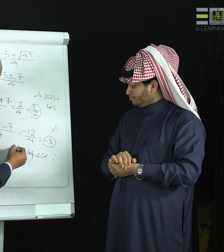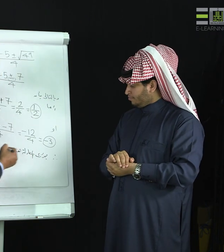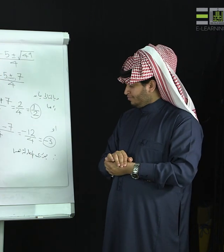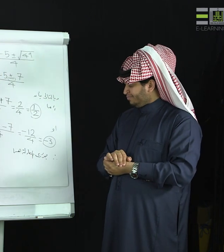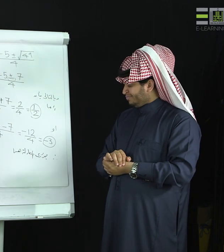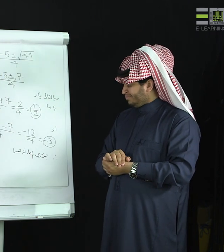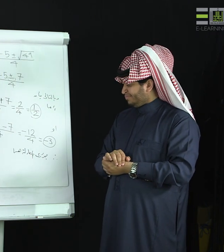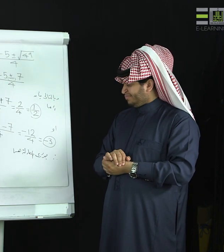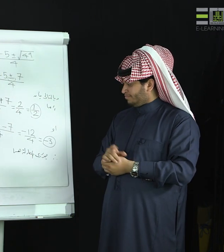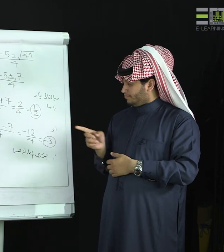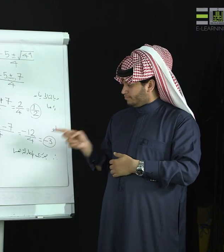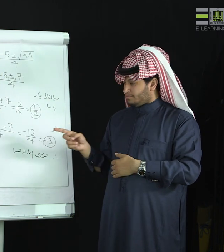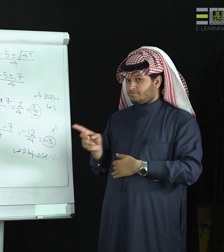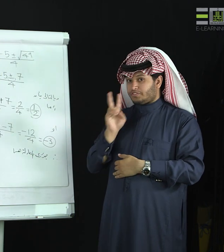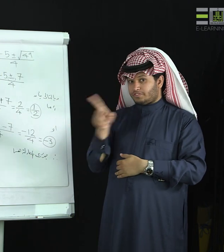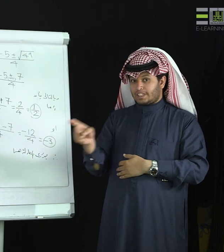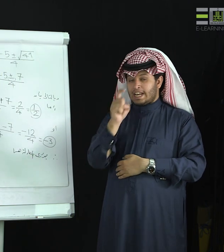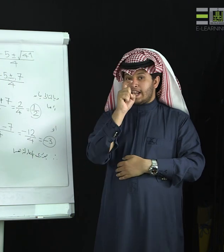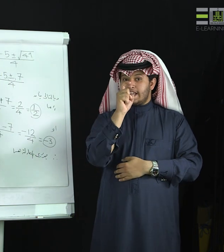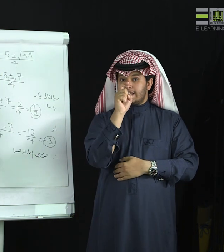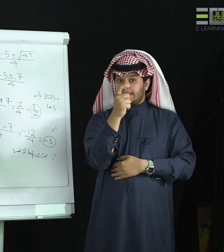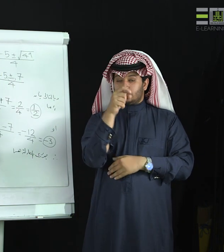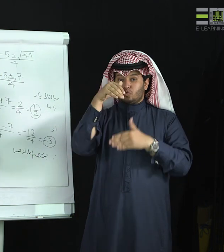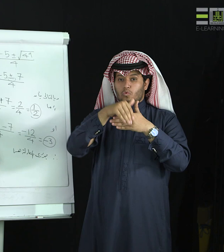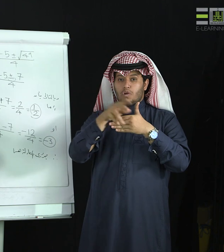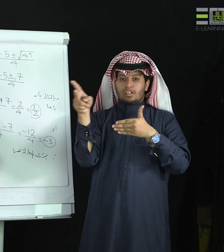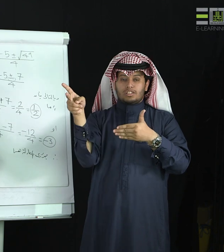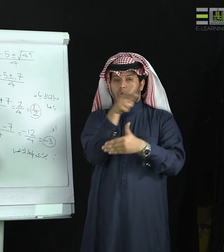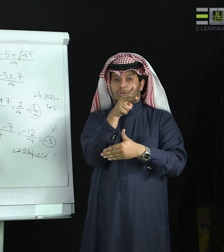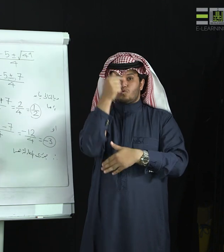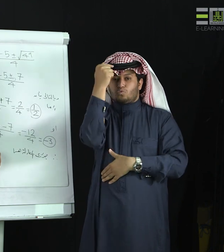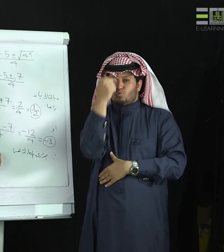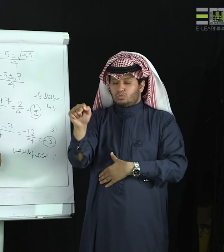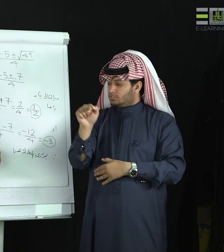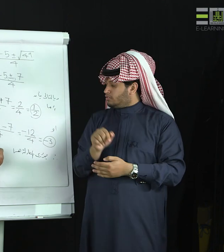هما إكس بتساوي نص